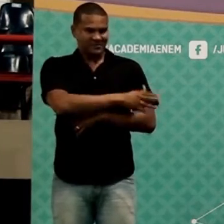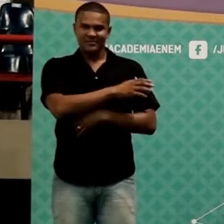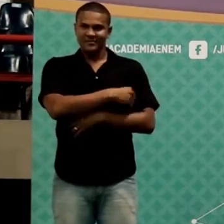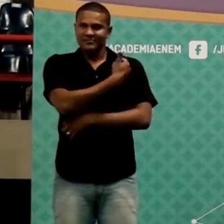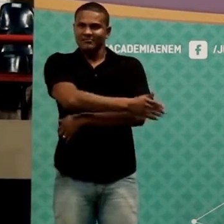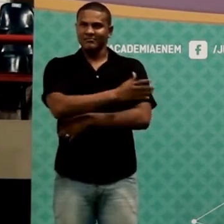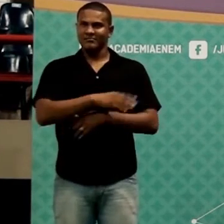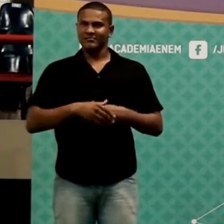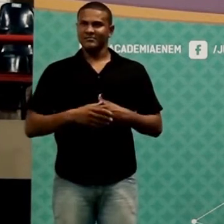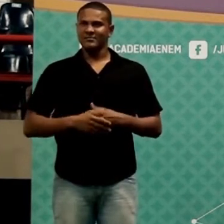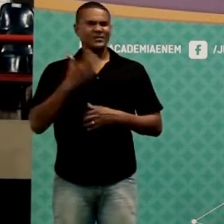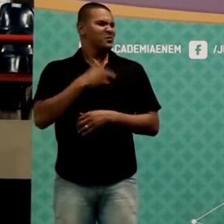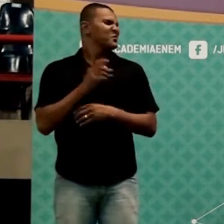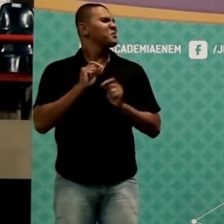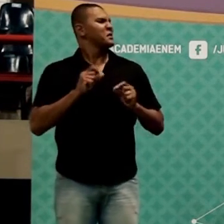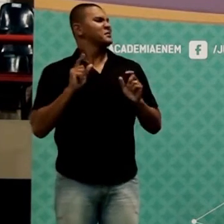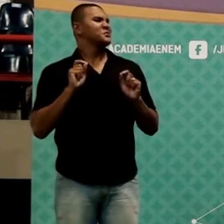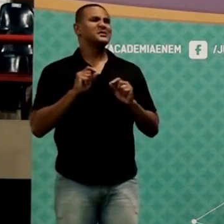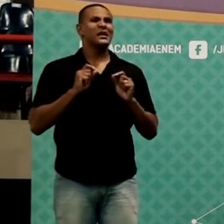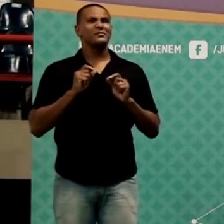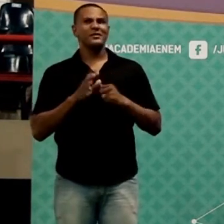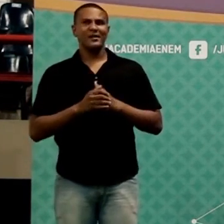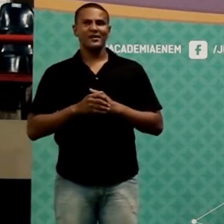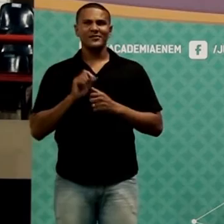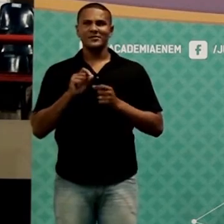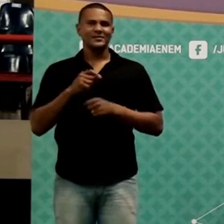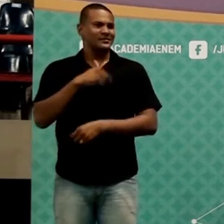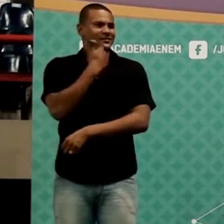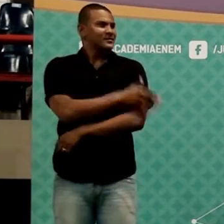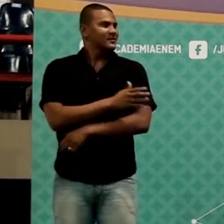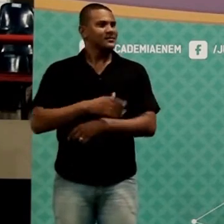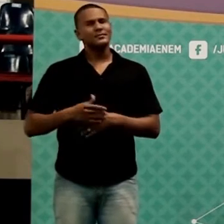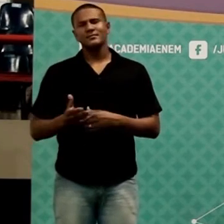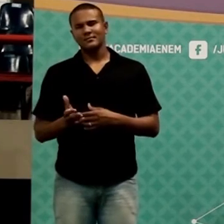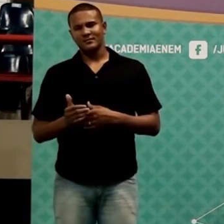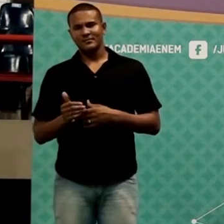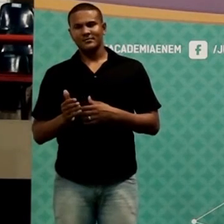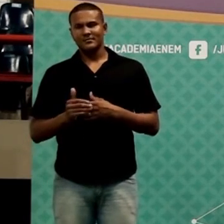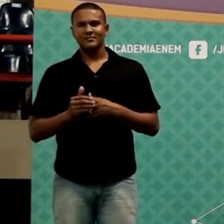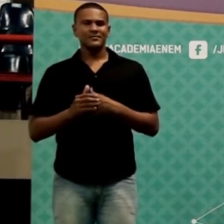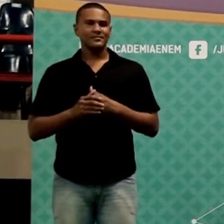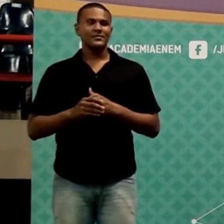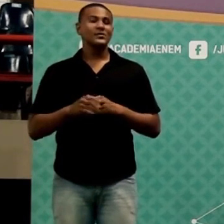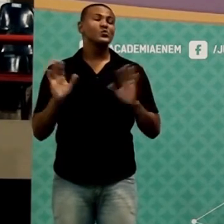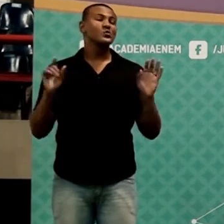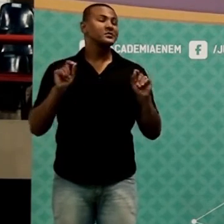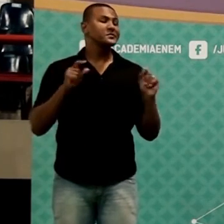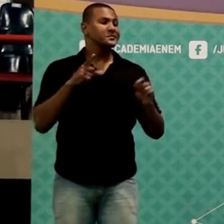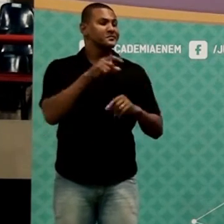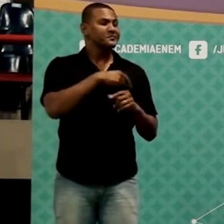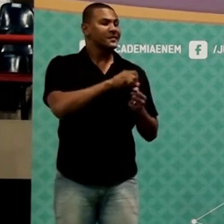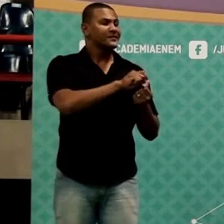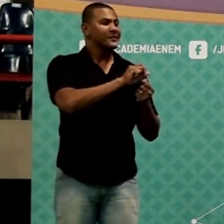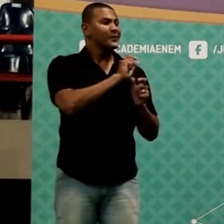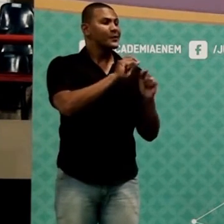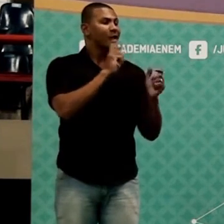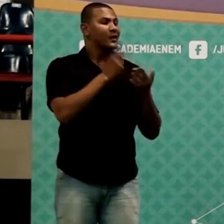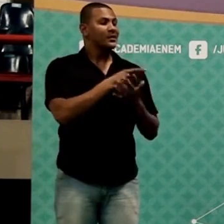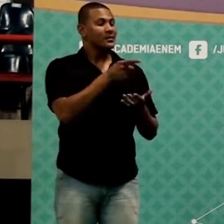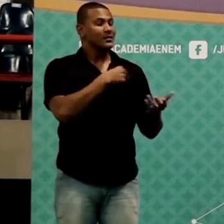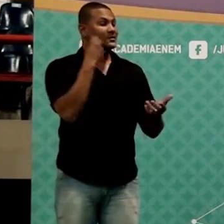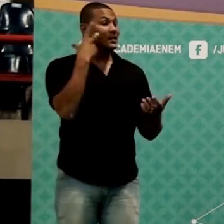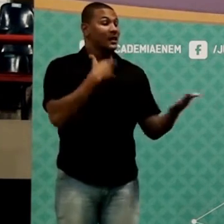Ela fica logo desconfiada. O que é que tu quer? Não, amor, vem pra cá. Uhum. Diga logo, o que foi que você fez? Me dê seu celular e me